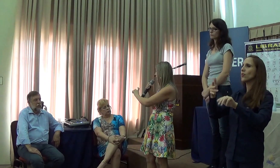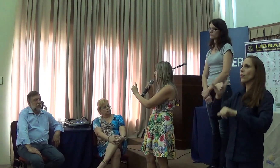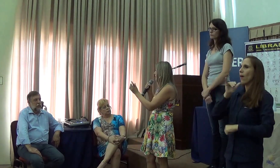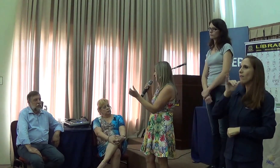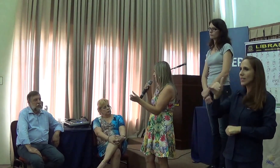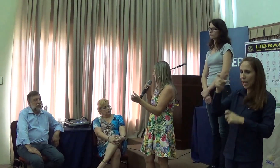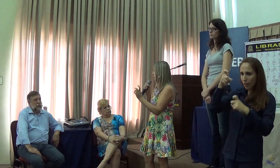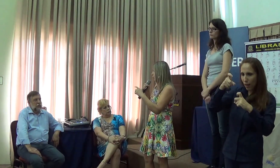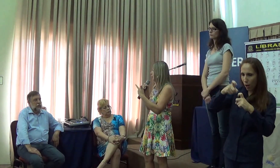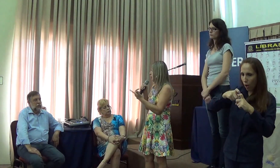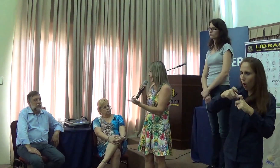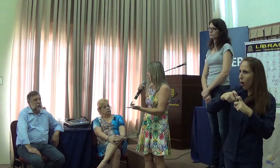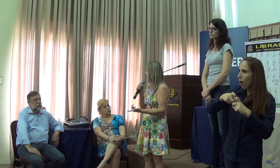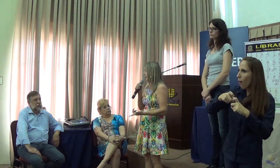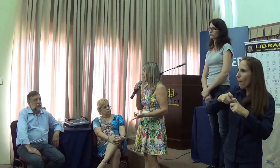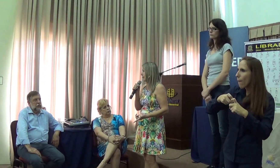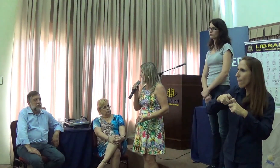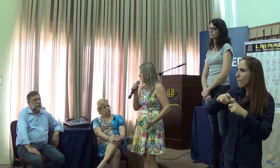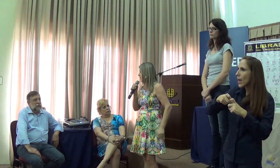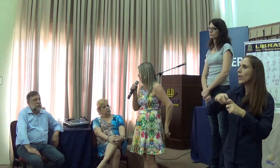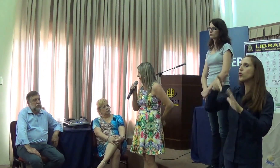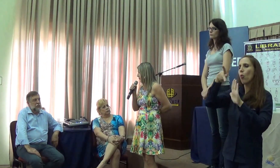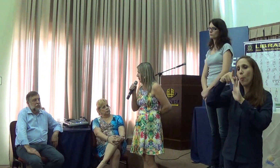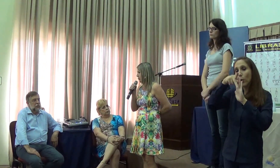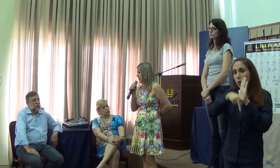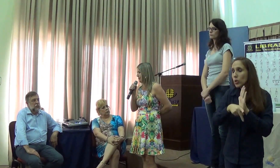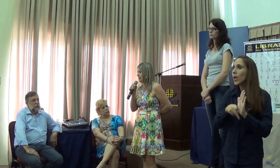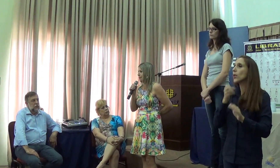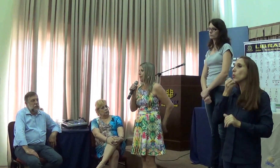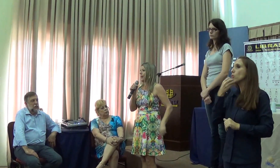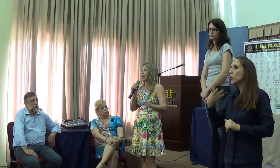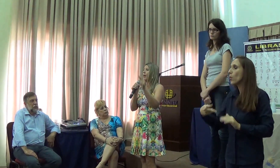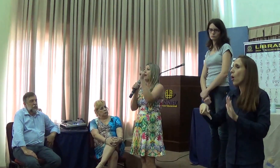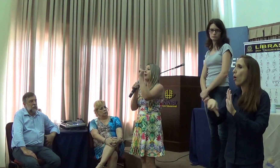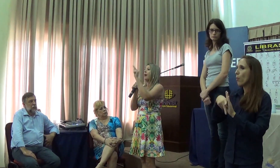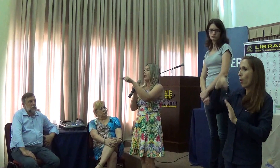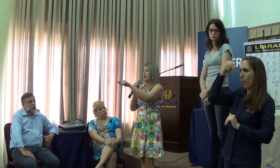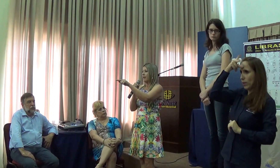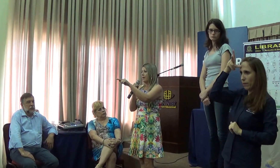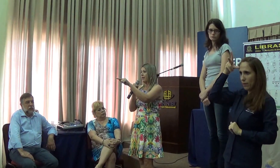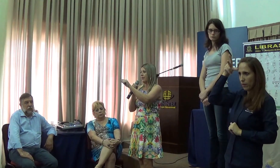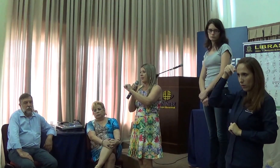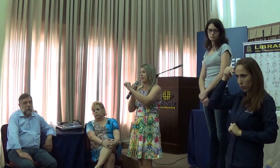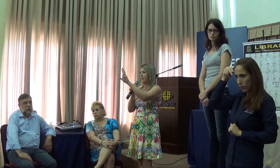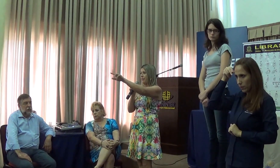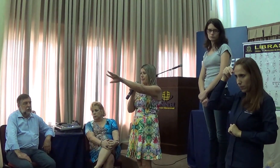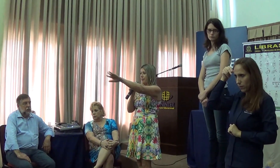fazer essa ligação. Então o projeto é bem bacana da prefeitura.